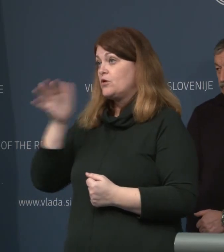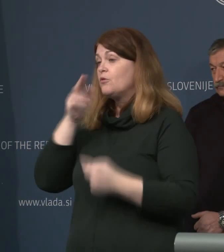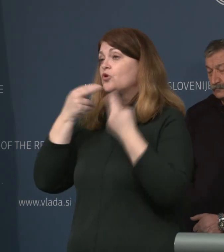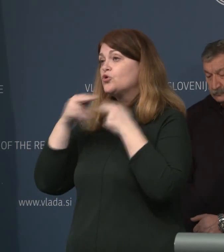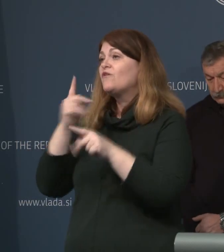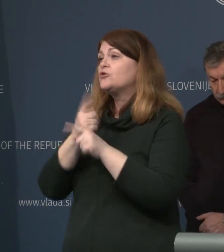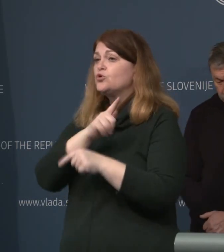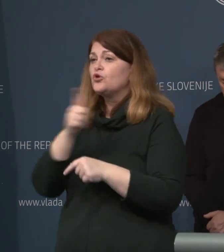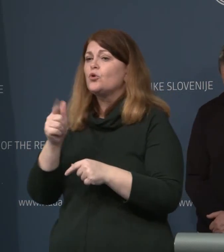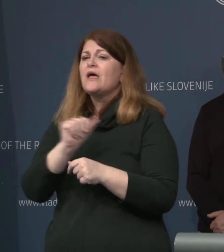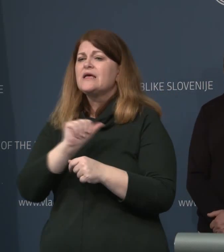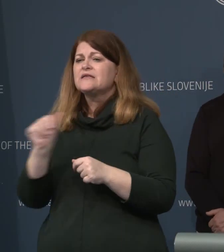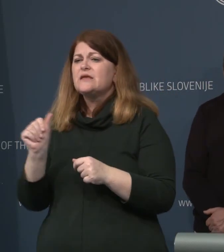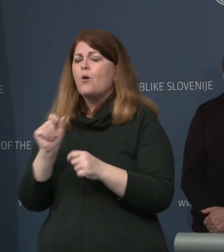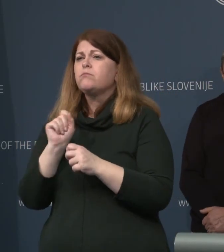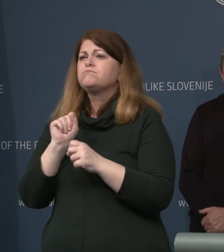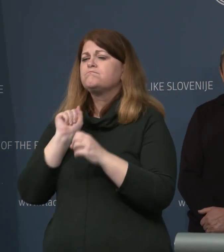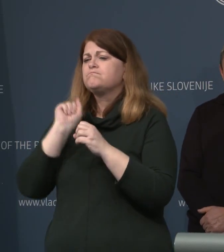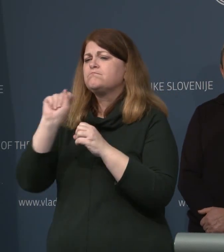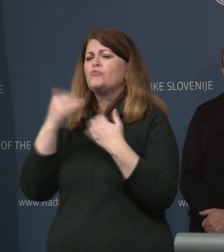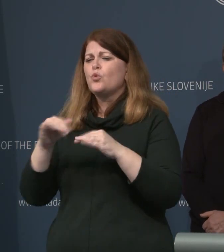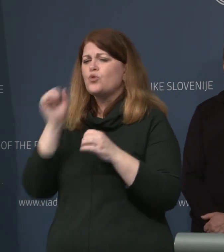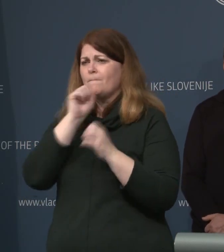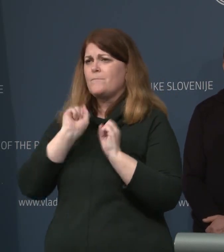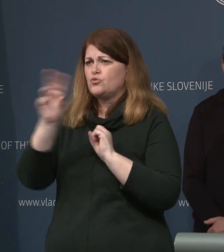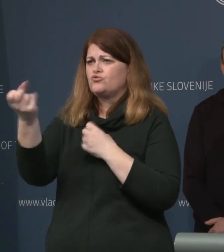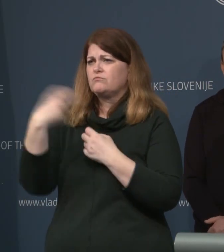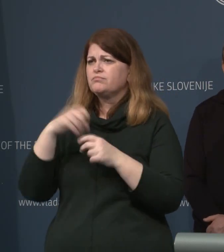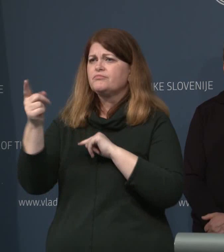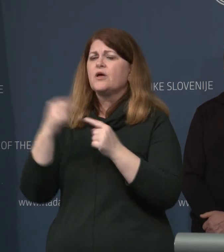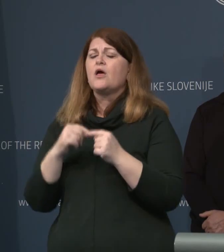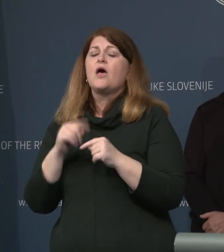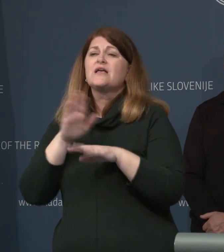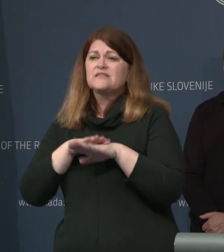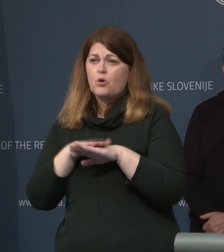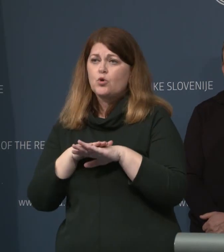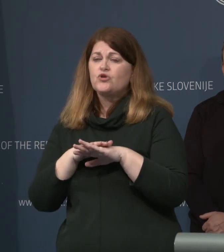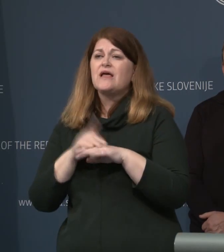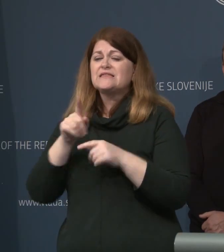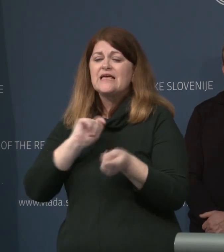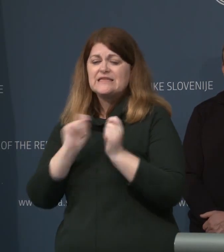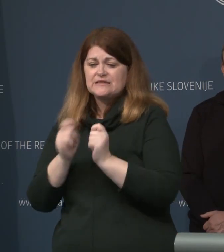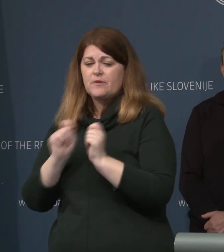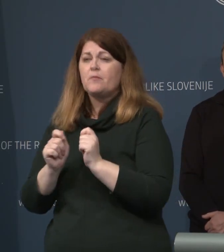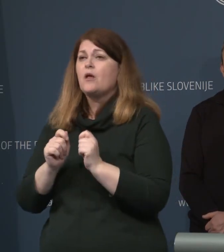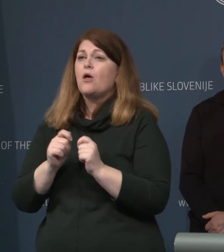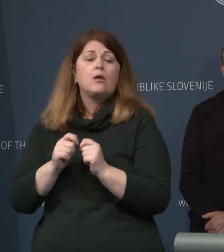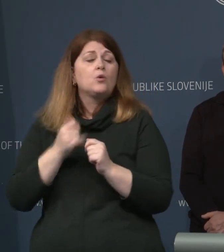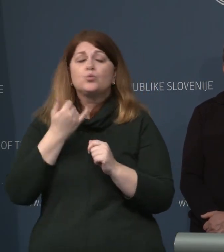tudi drugi, samo depeše, ki jih sprejemamo iz drugih držav, torej sporočila, se spreminjajo